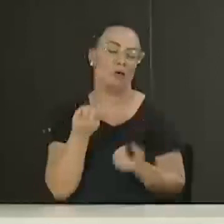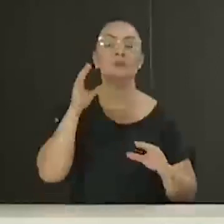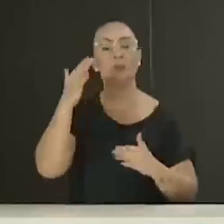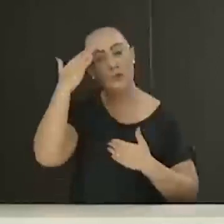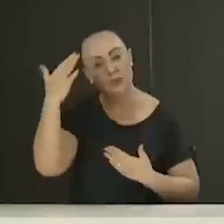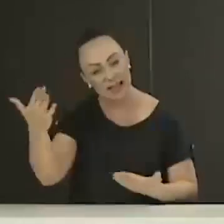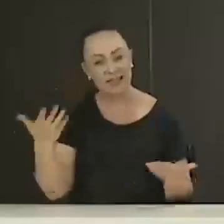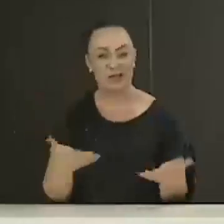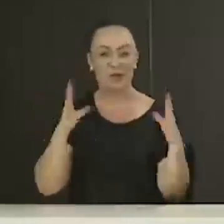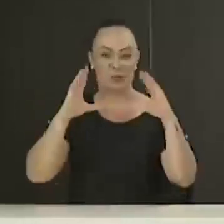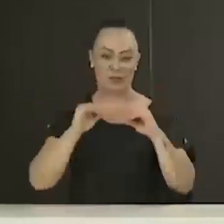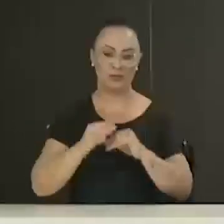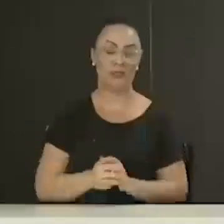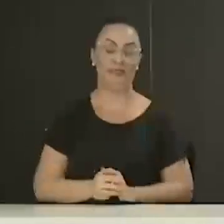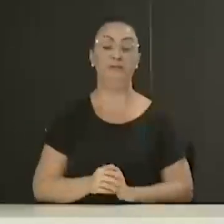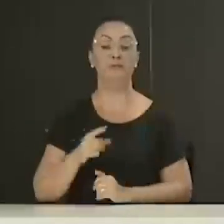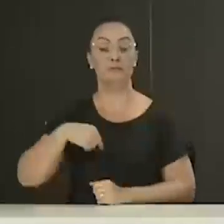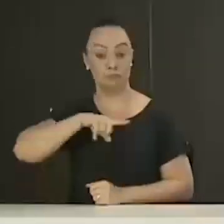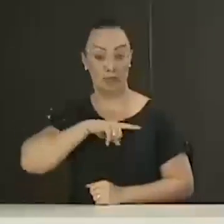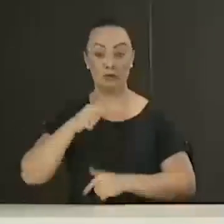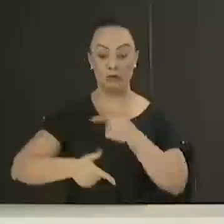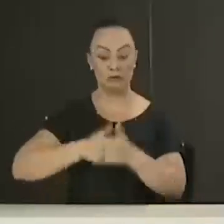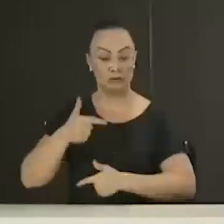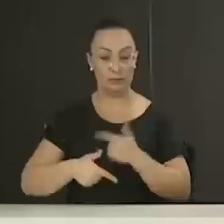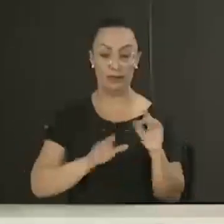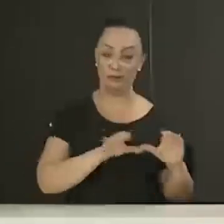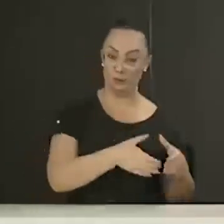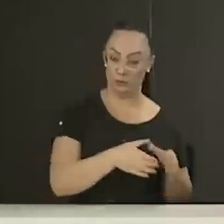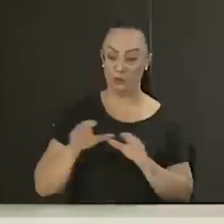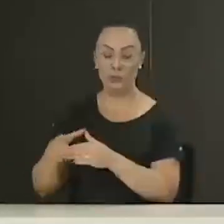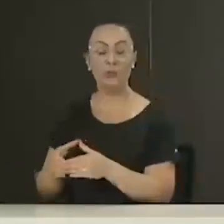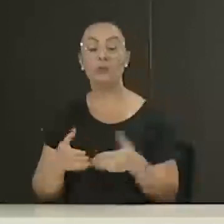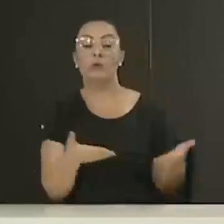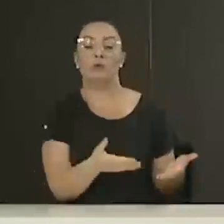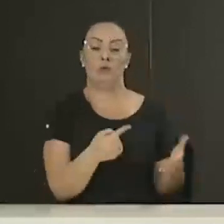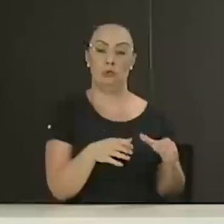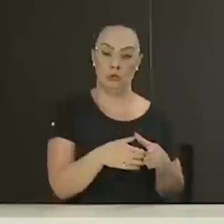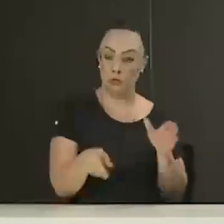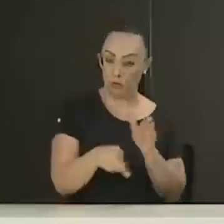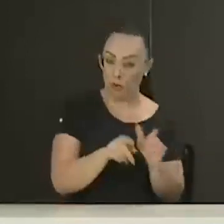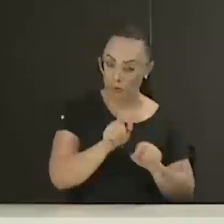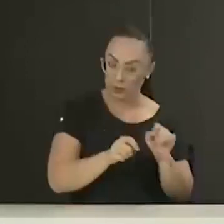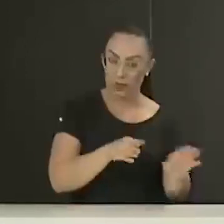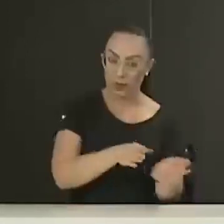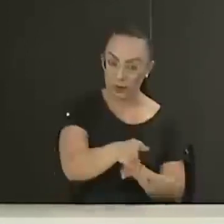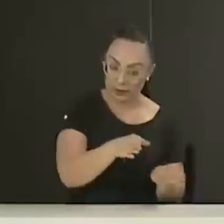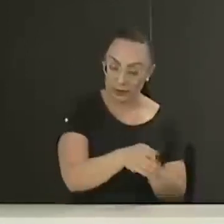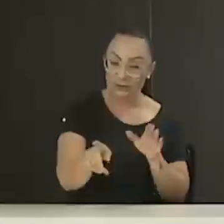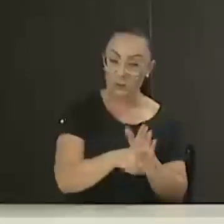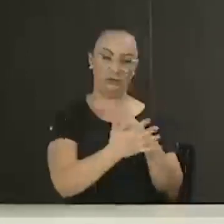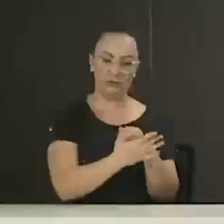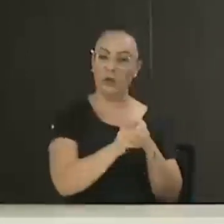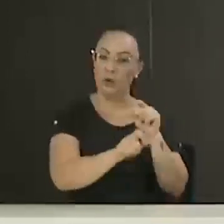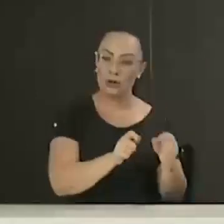governo de santa catarina nós estamos trabalhando em duas frentes a primeira foi a orientação técnica voltada às aquisições do